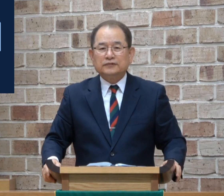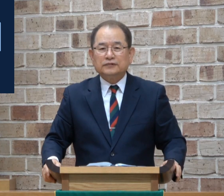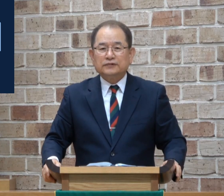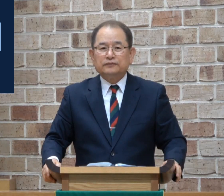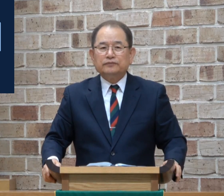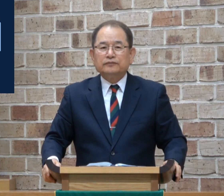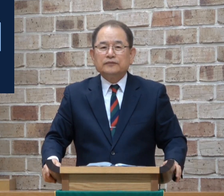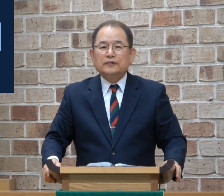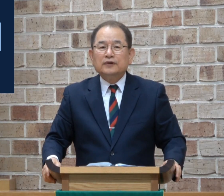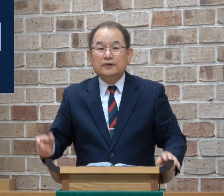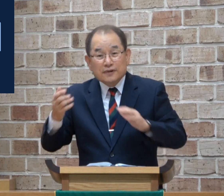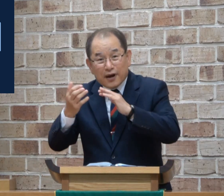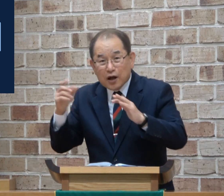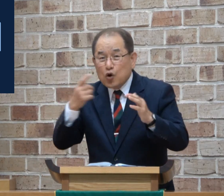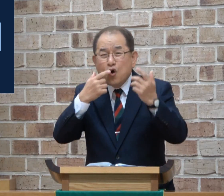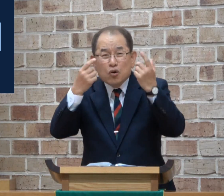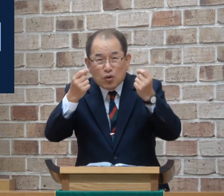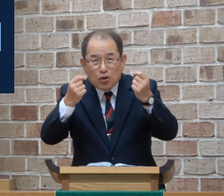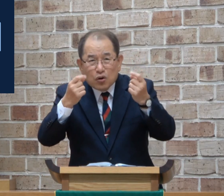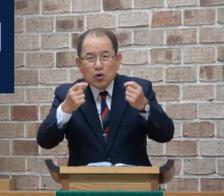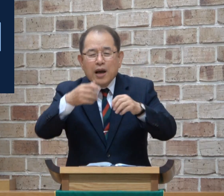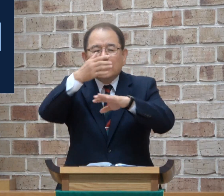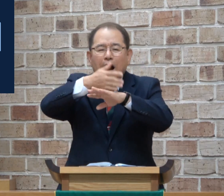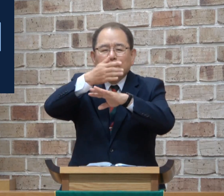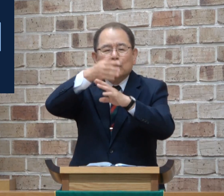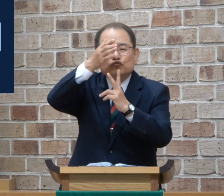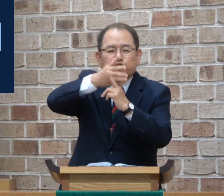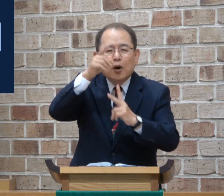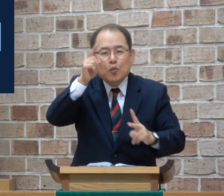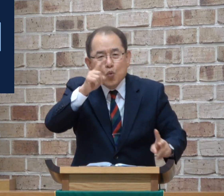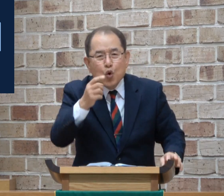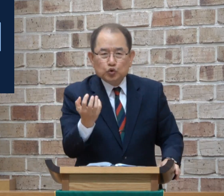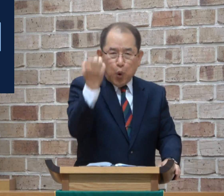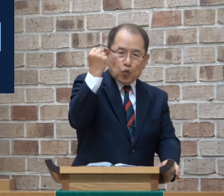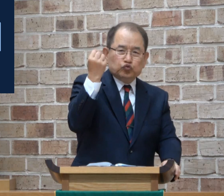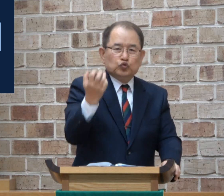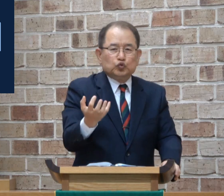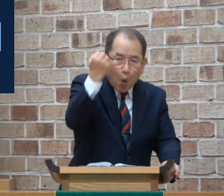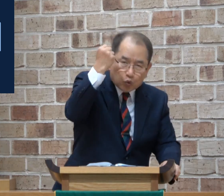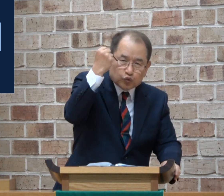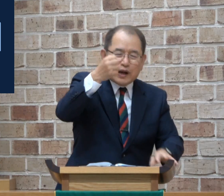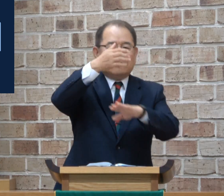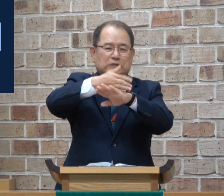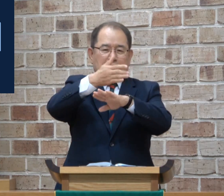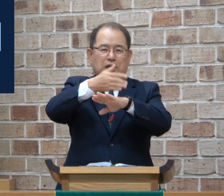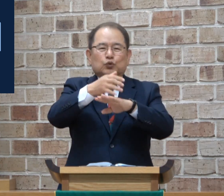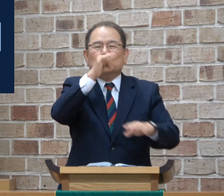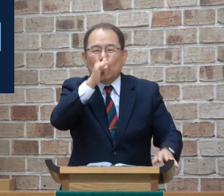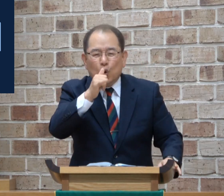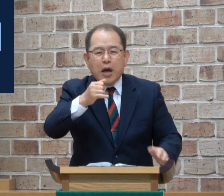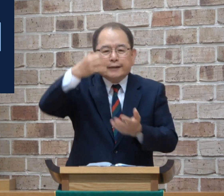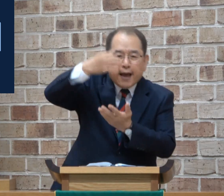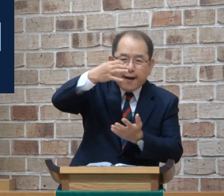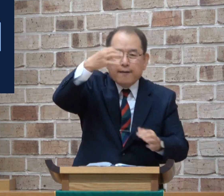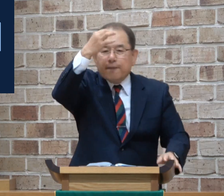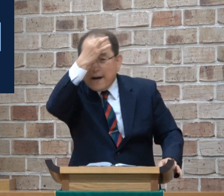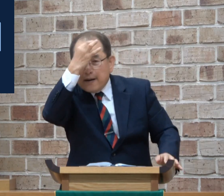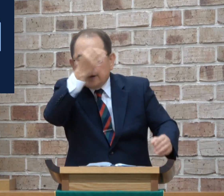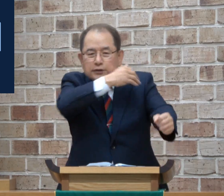아까 감사의 두 가지를 비교한 것처럼 이번에는 소유를 감사하는 것과 존재를 감사하는 것 비교해